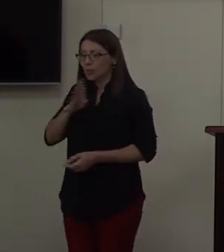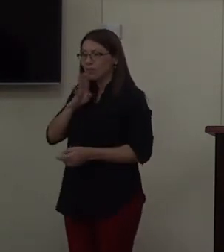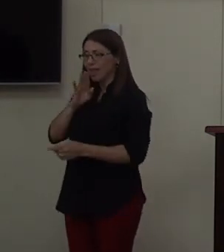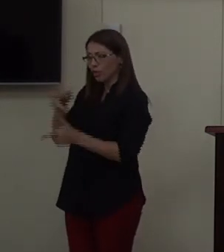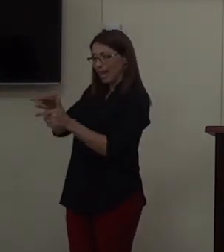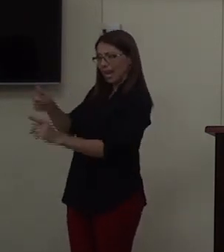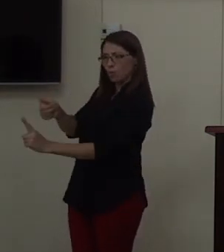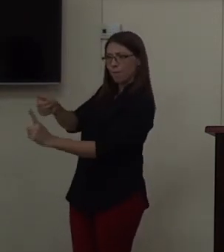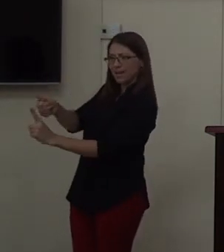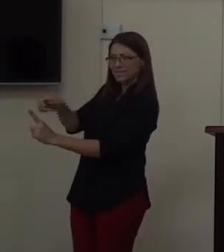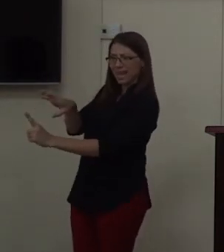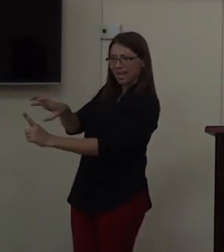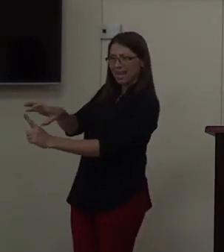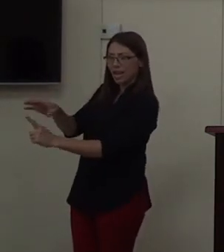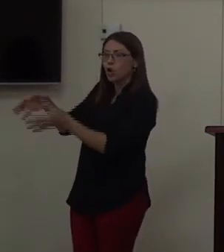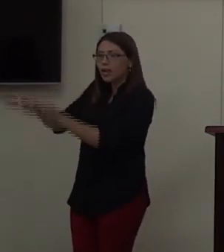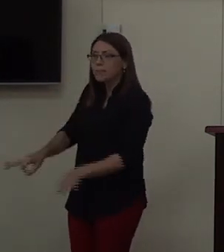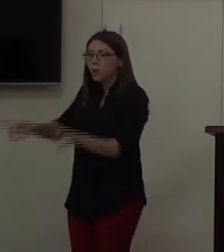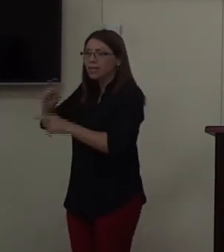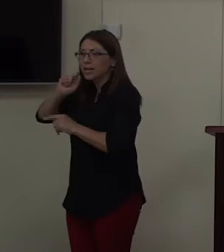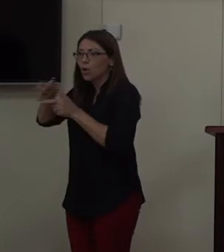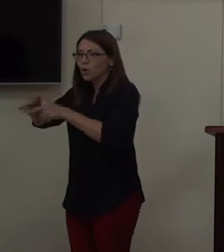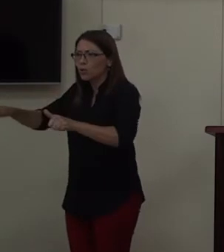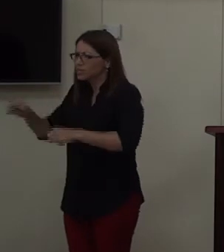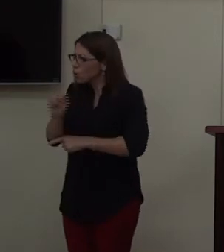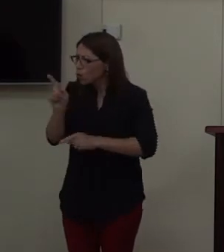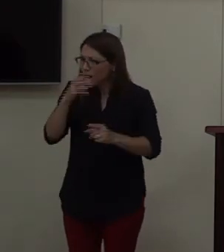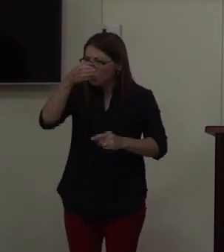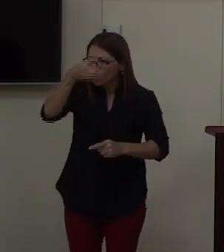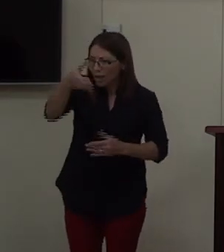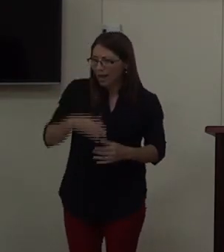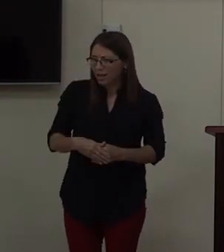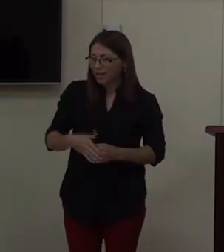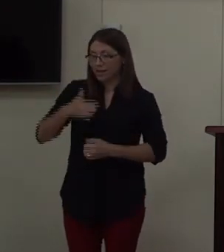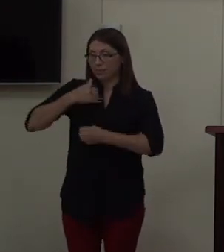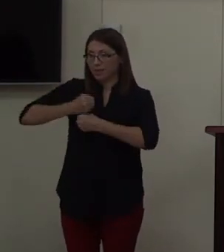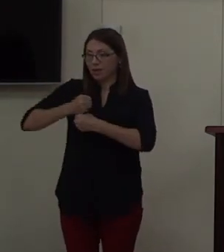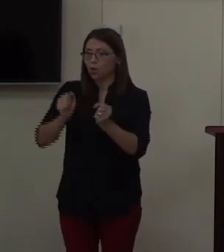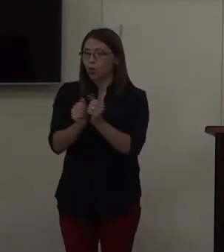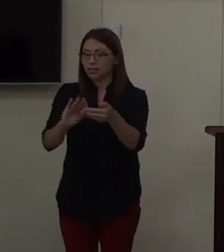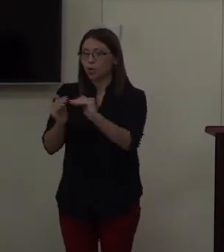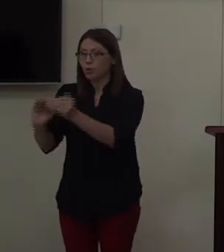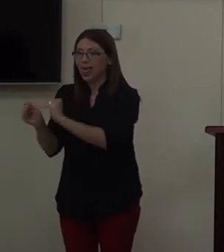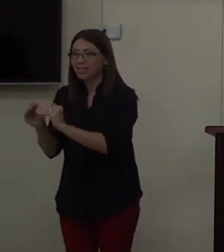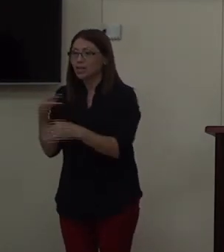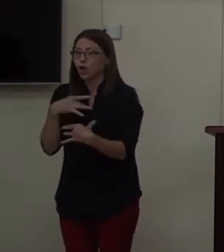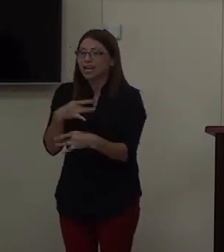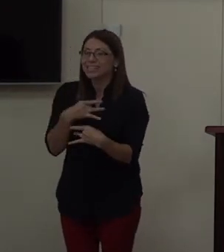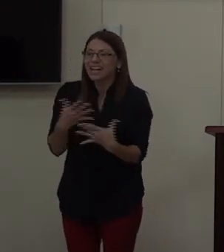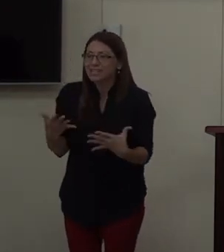que importa es el código lingüístico y no la cultura. Y en el trabajo con las comunidades, lo que les interesa es la